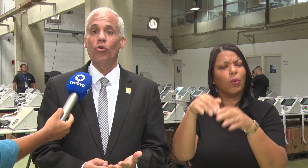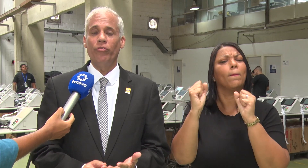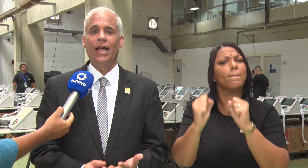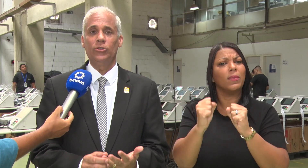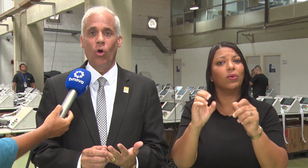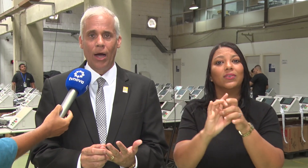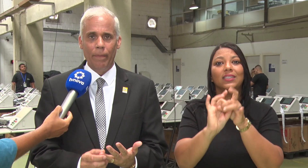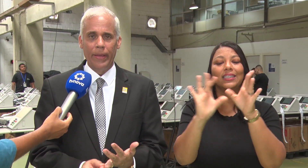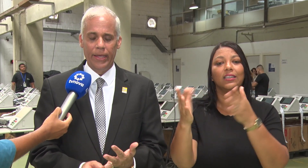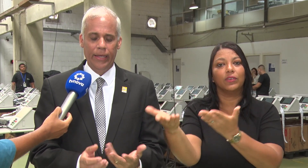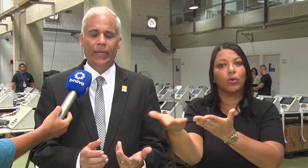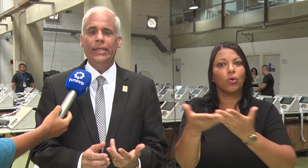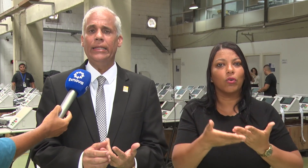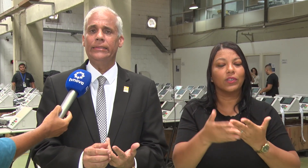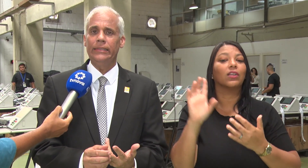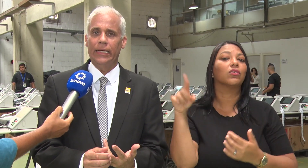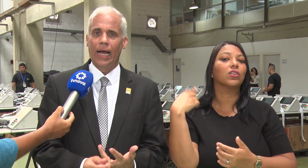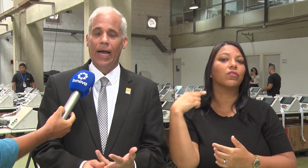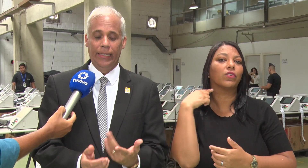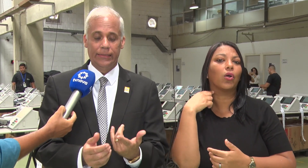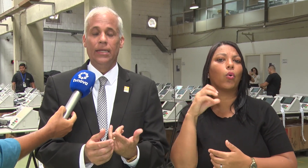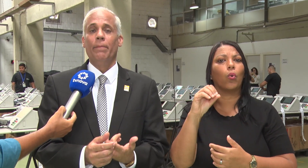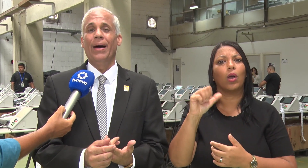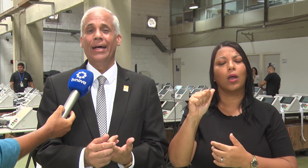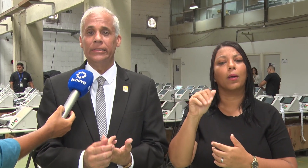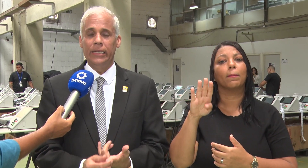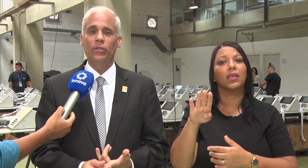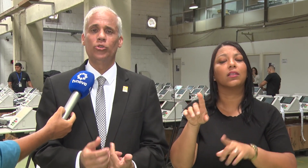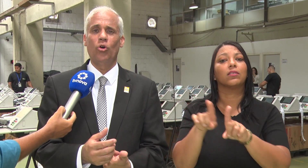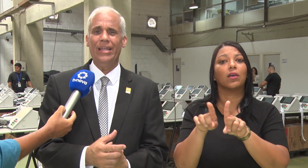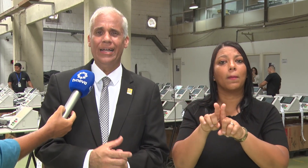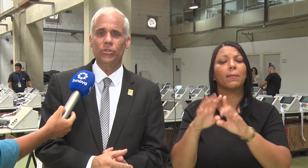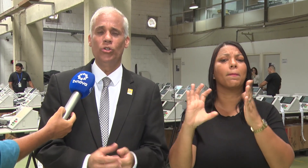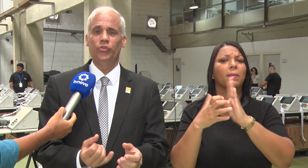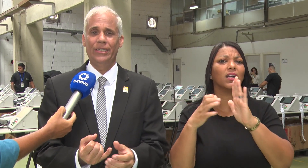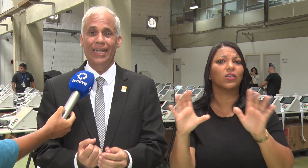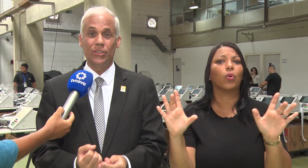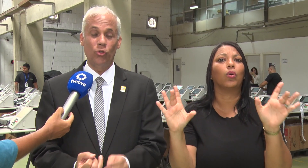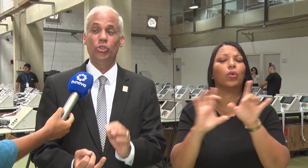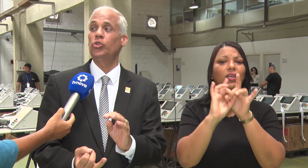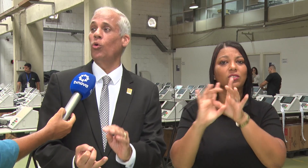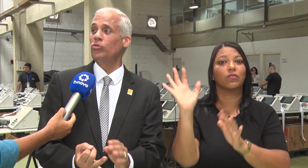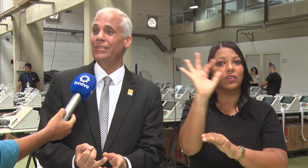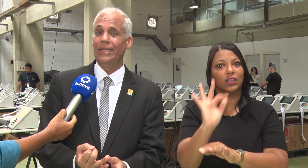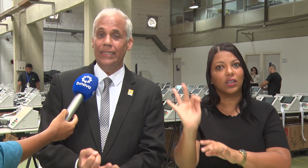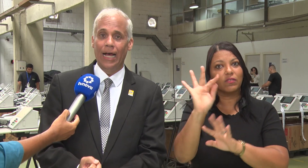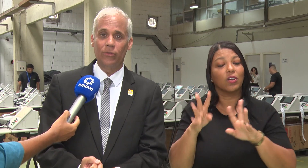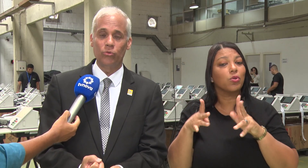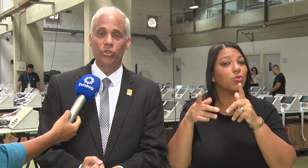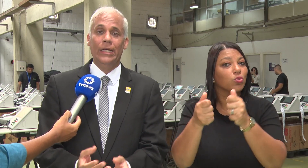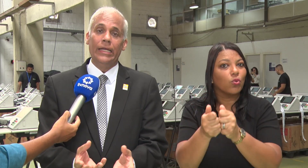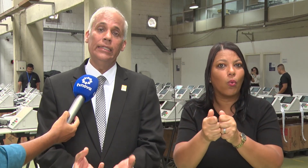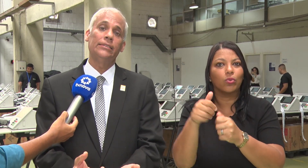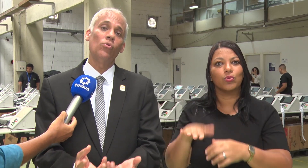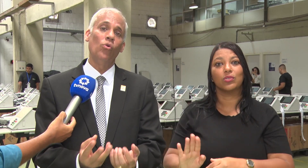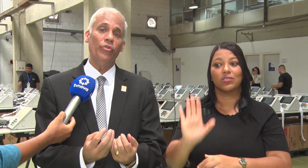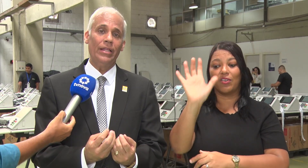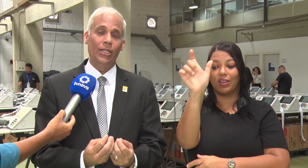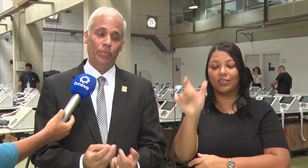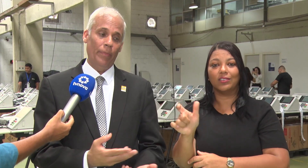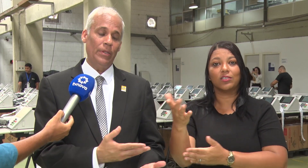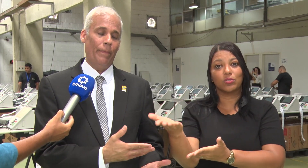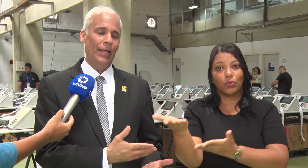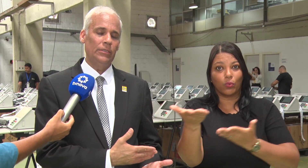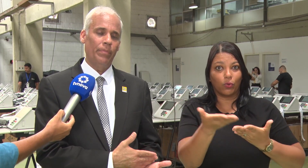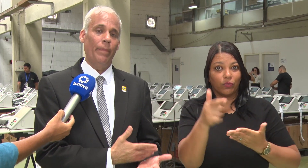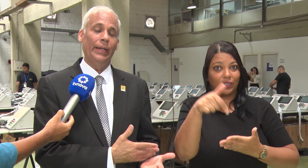como foram convidados OAB, líderes sindicais, partidos, coligações, federações, todos os candidatos, eles são